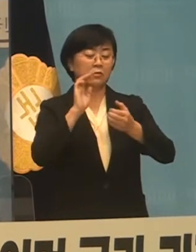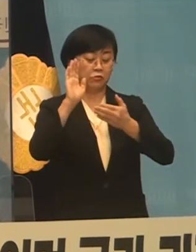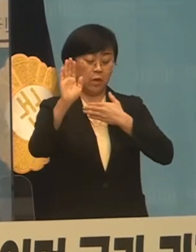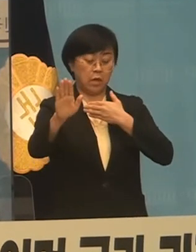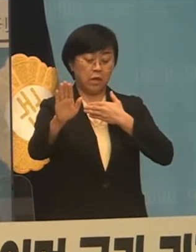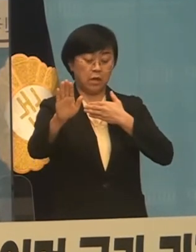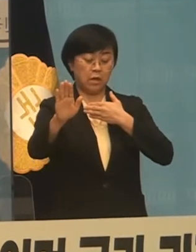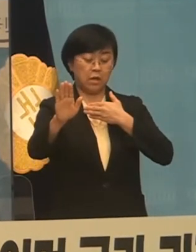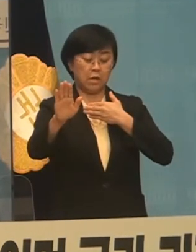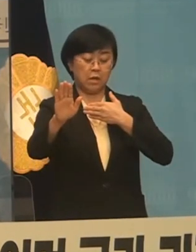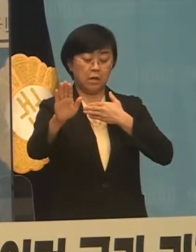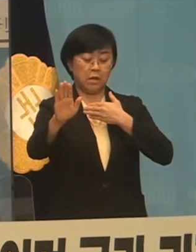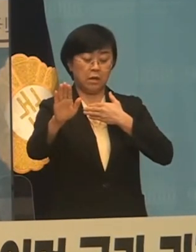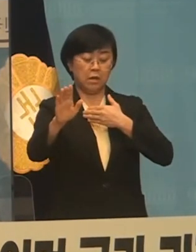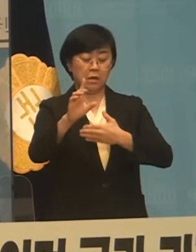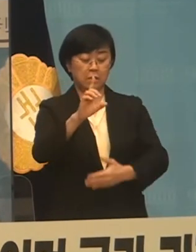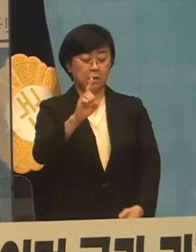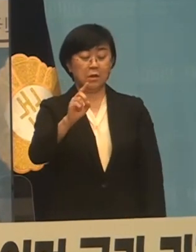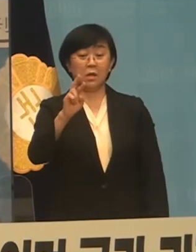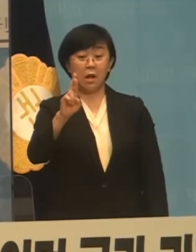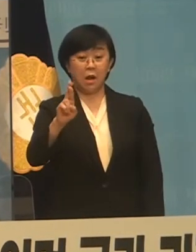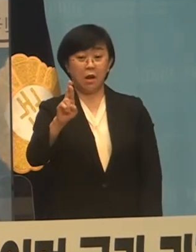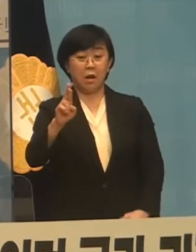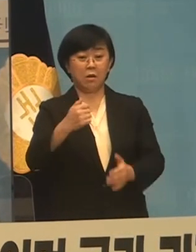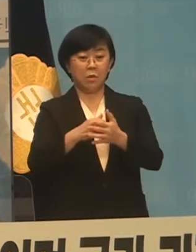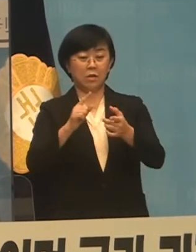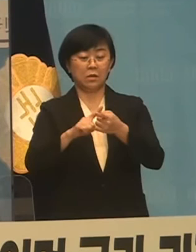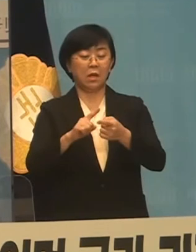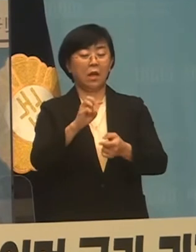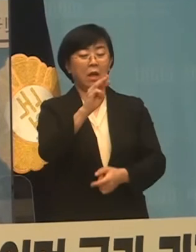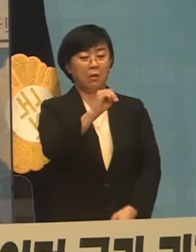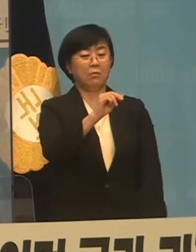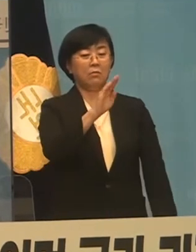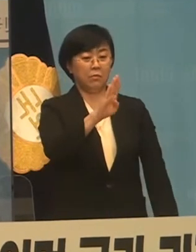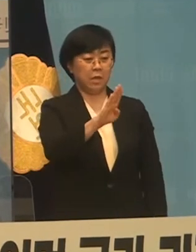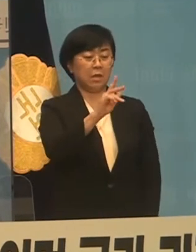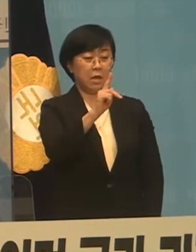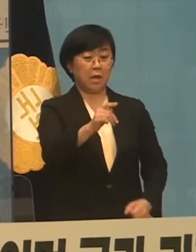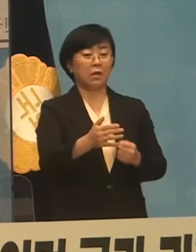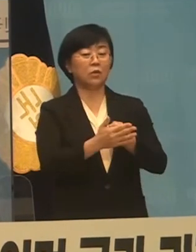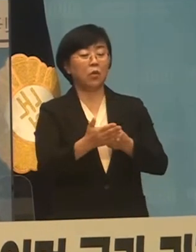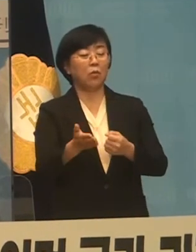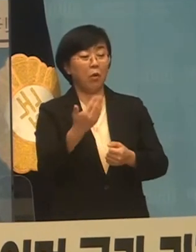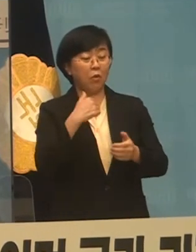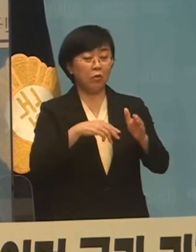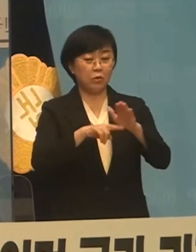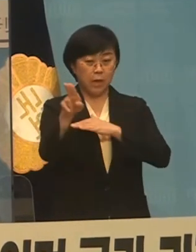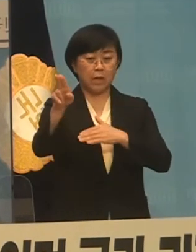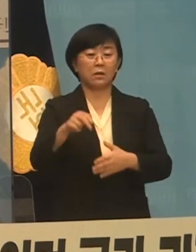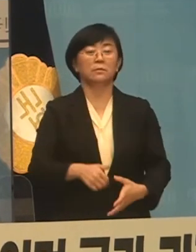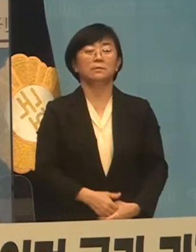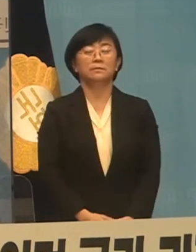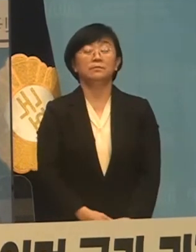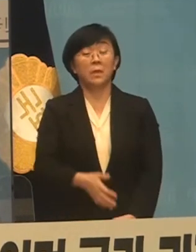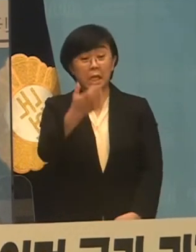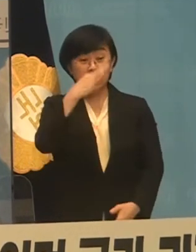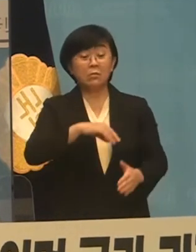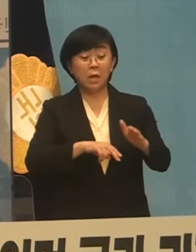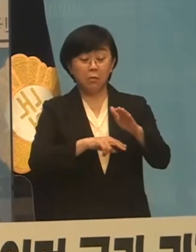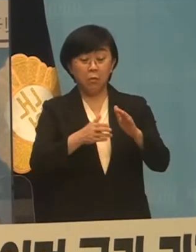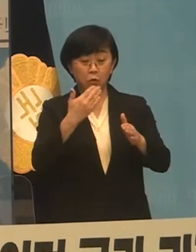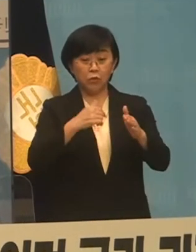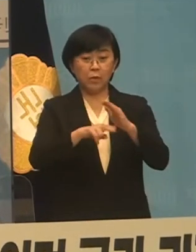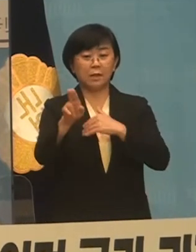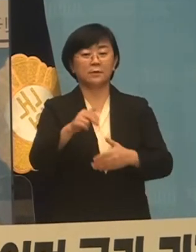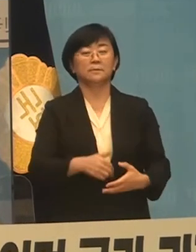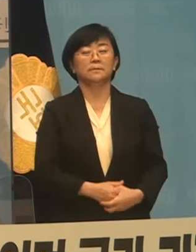이후에 BTR 오토모티브는 MBK와 똑같이 먹튀 행각을 할 것이다 라고 생각을 하고